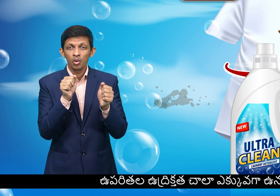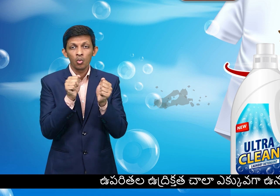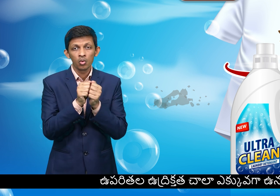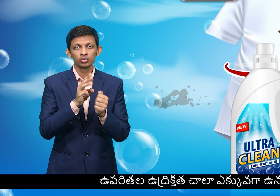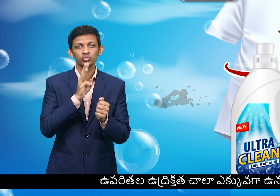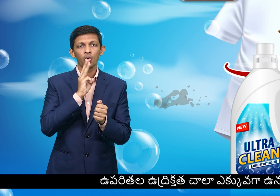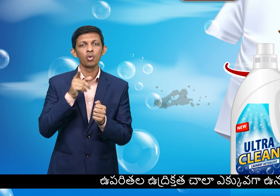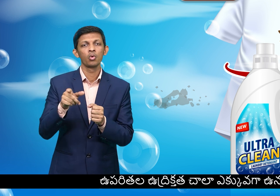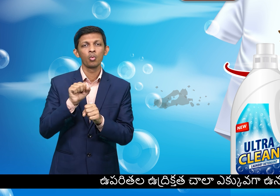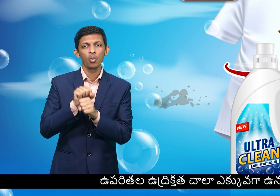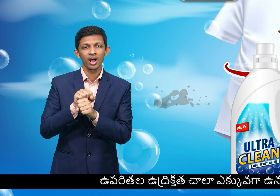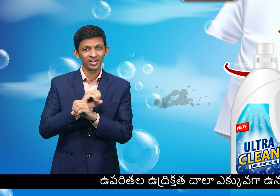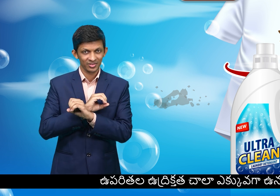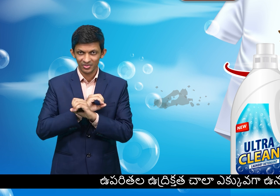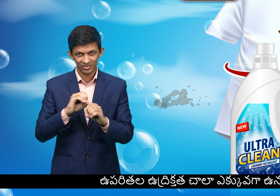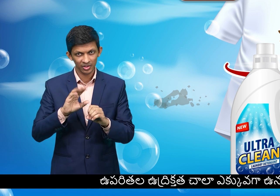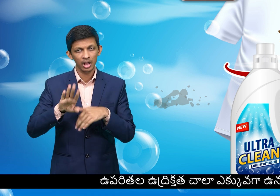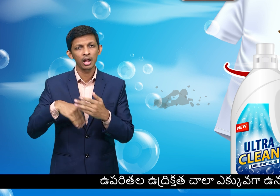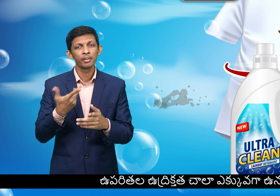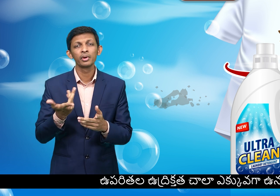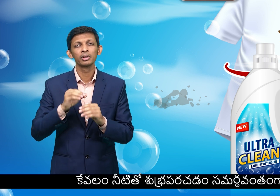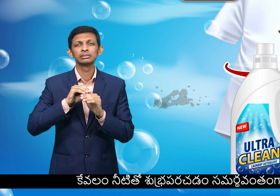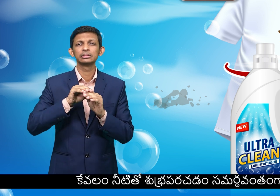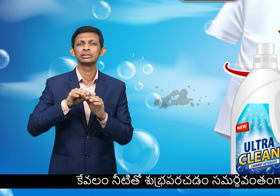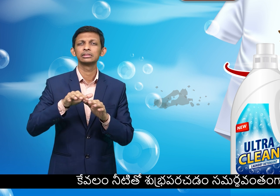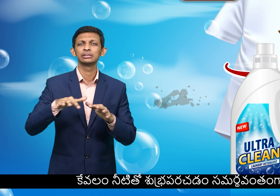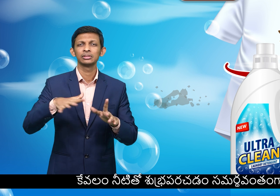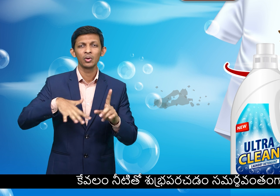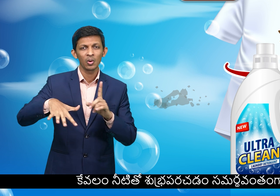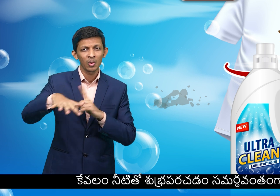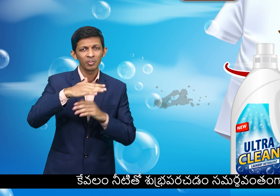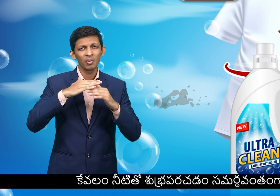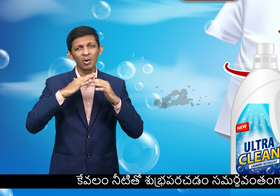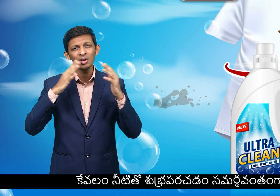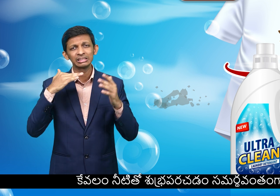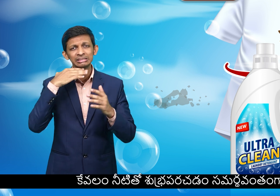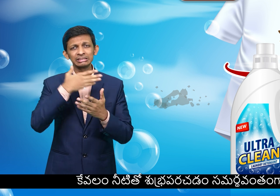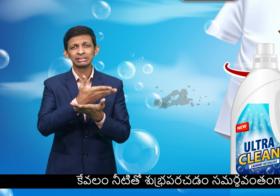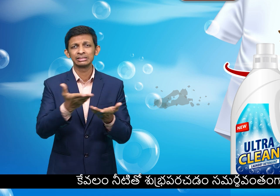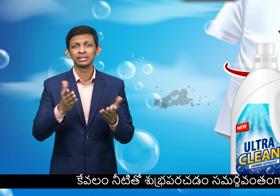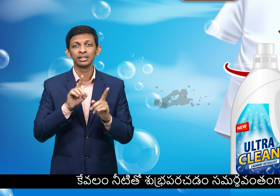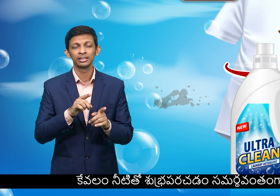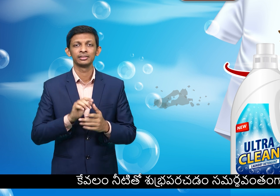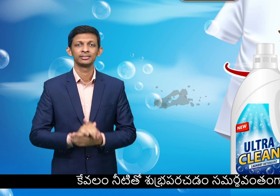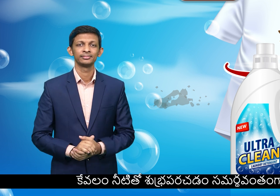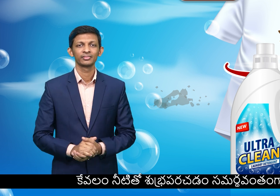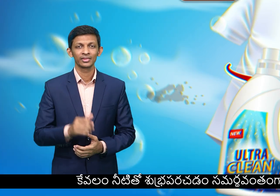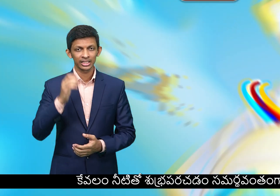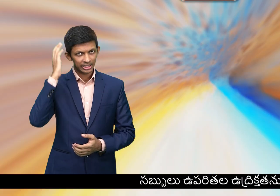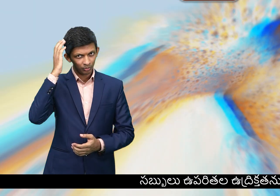ఉపరితల ఉద్రిక్తత చాలా ఎక్కువగా ఉన్నందున కేవలం నీటితో శుభ్రపరచడం సమర్థవంతంగా